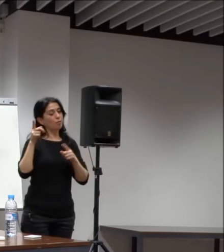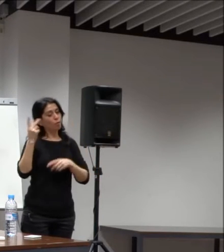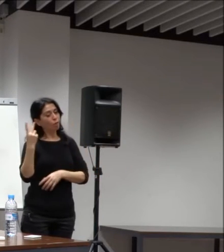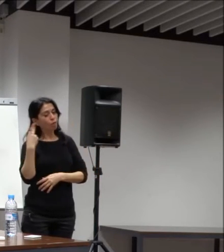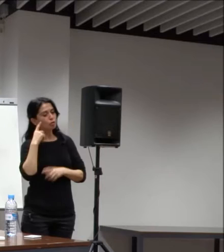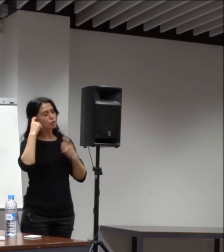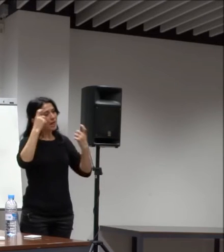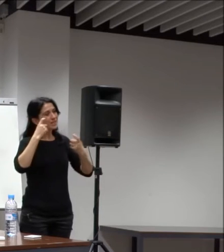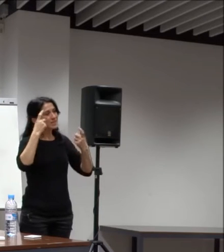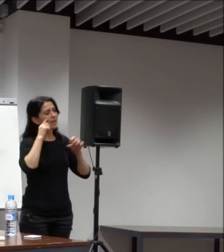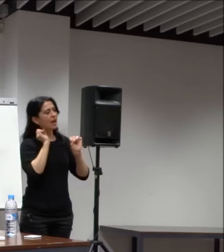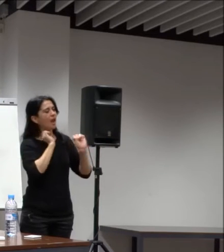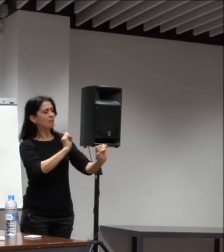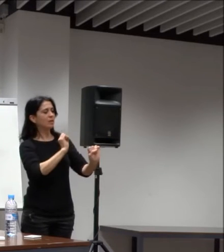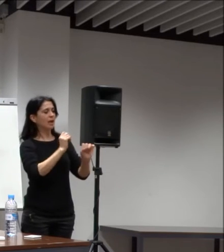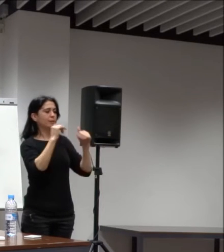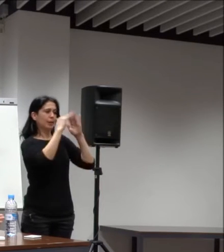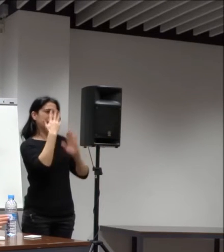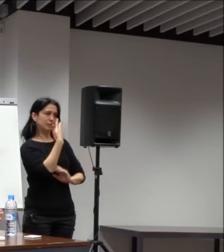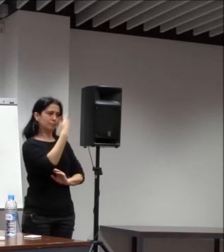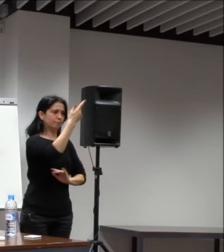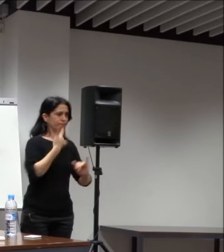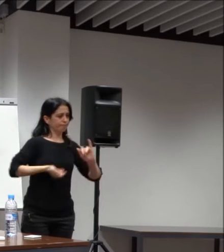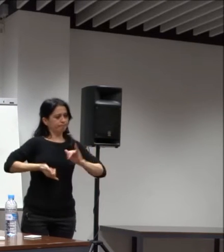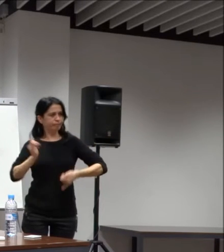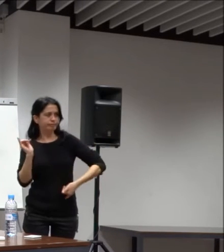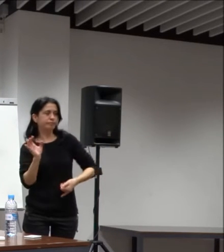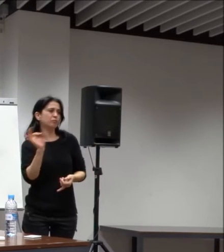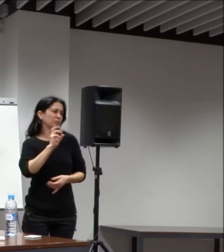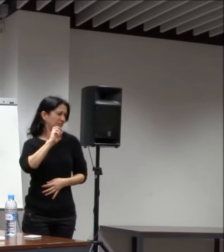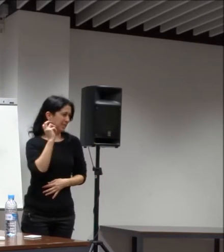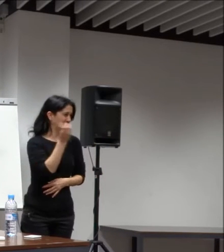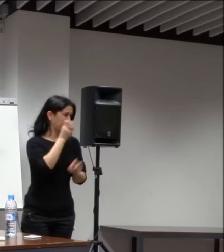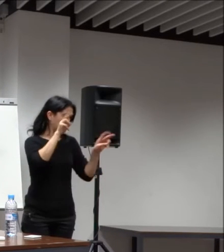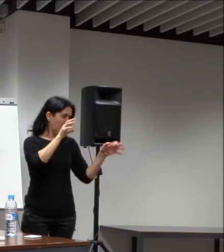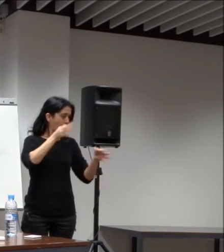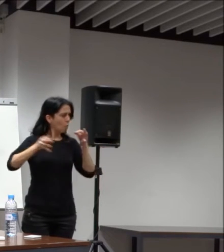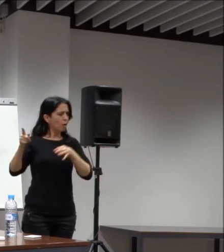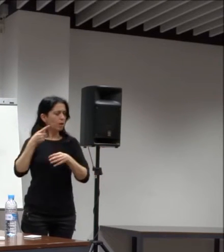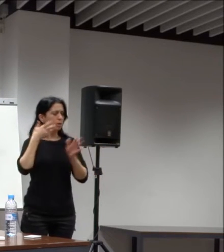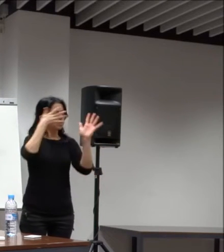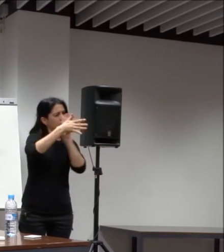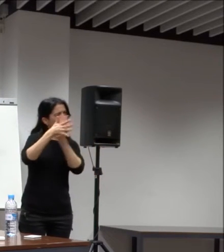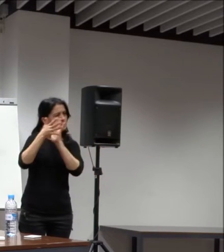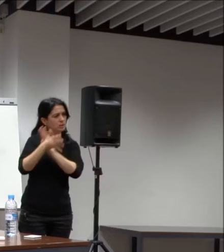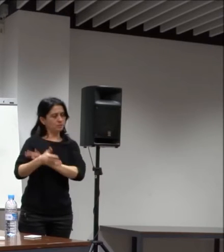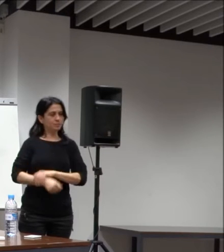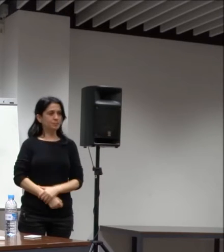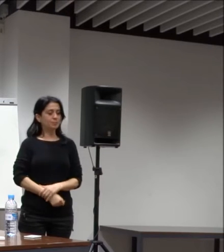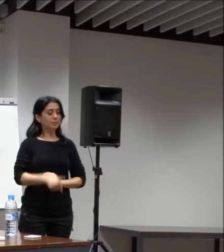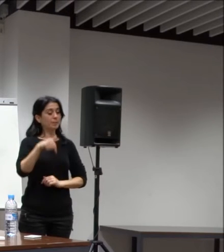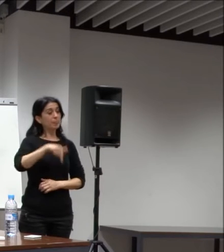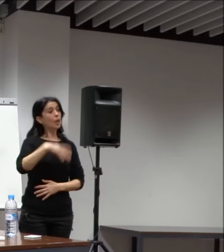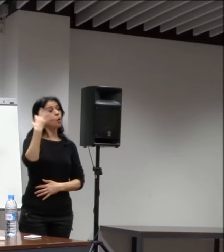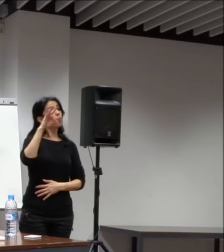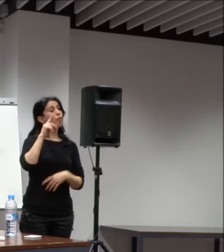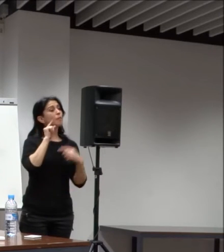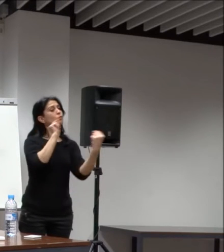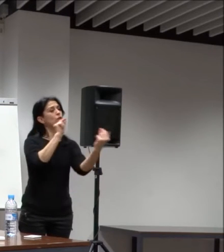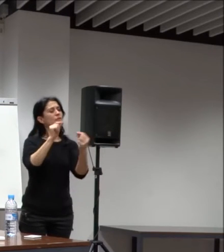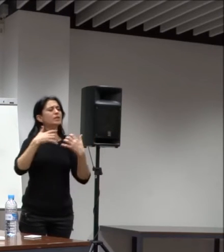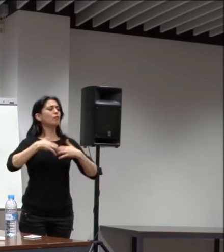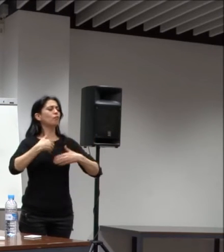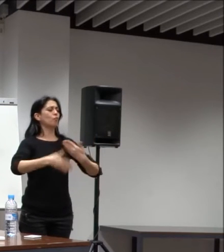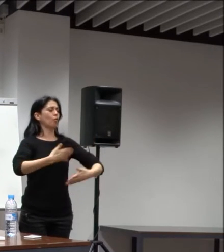jurídicas. El acto, como solemos hacerlos aquí siempre en los Podem Debats, va a funcionar de la siguiente